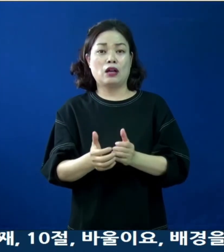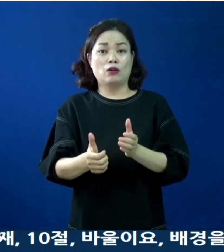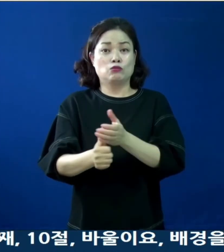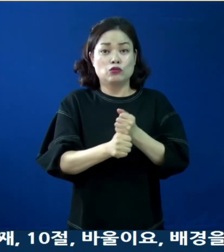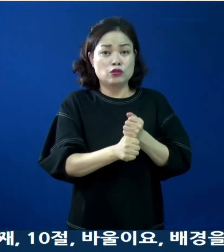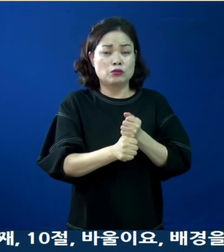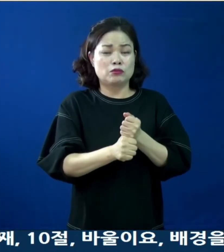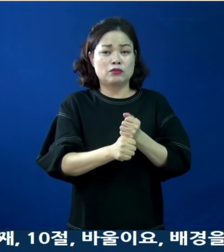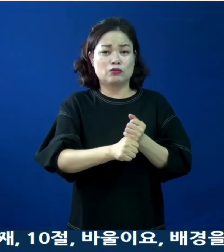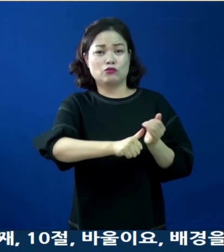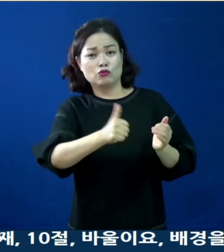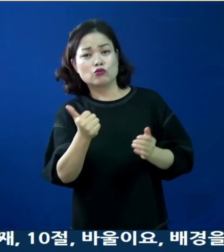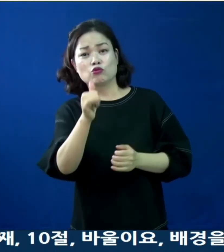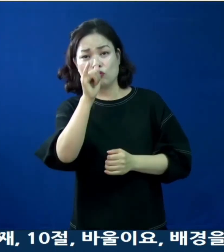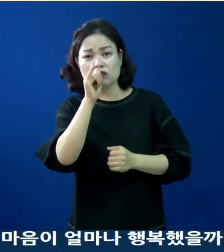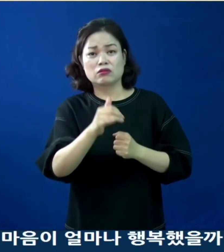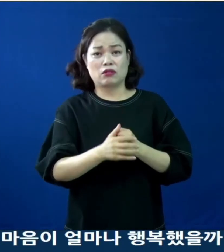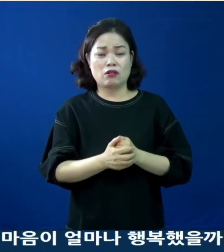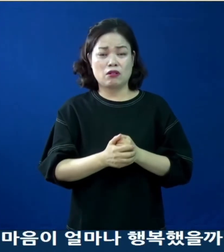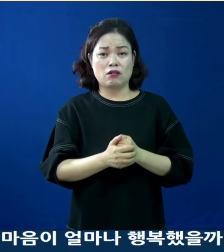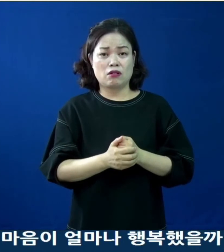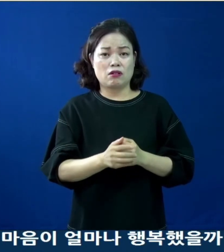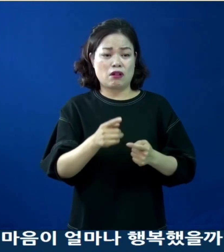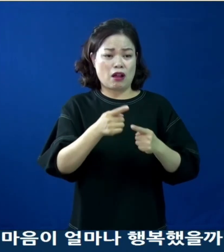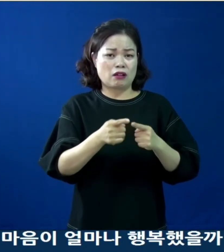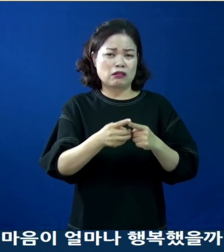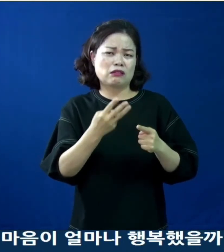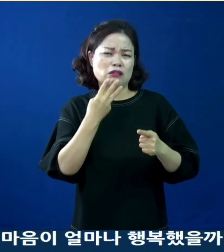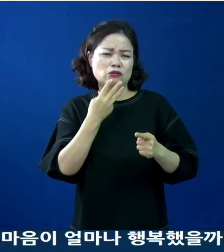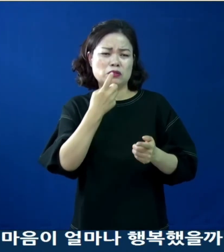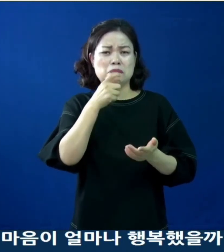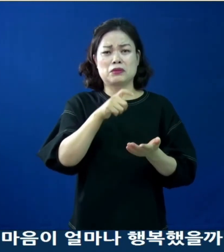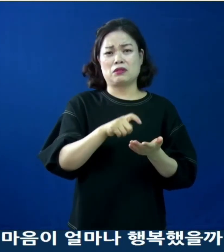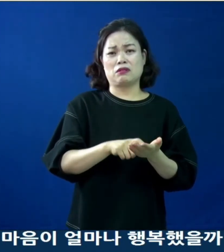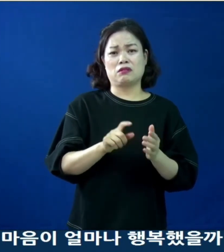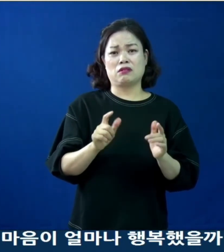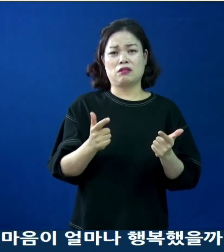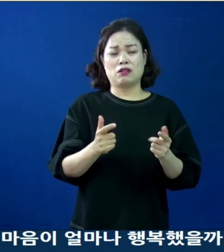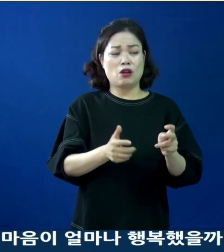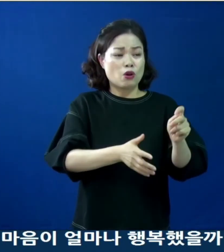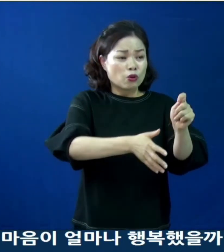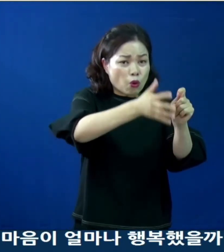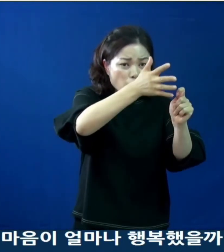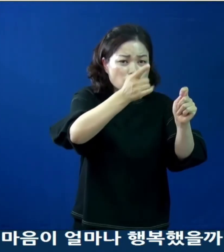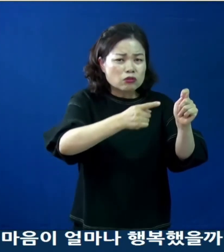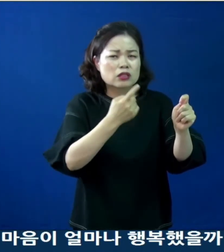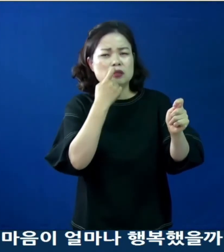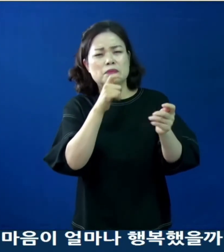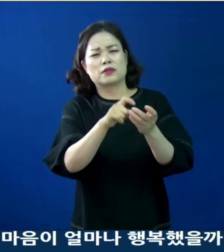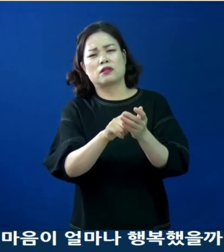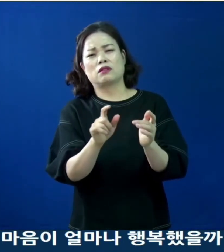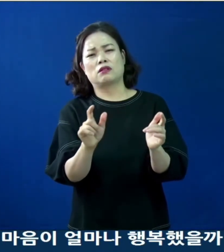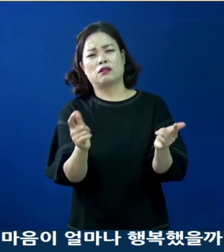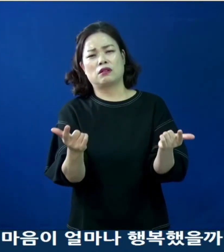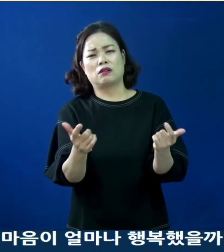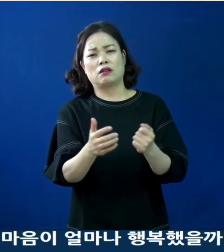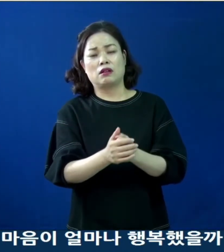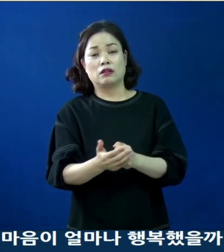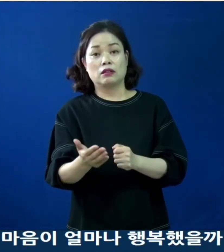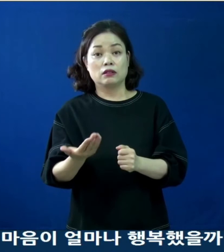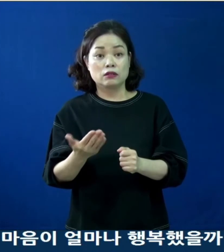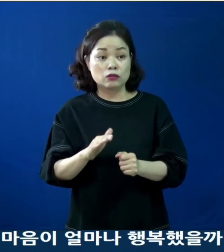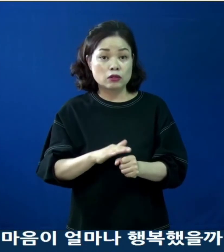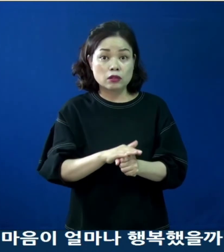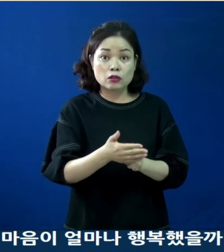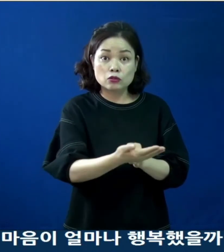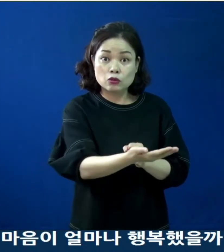가는 거였죠. 아테네에서도 쉽지 않았어요. 고린도에 와서도 역시 쉽지 않았어요. 그런데 사랑하는